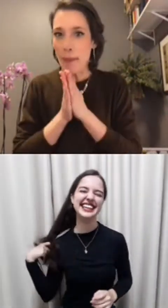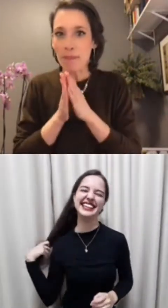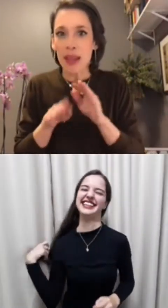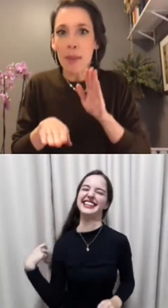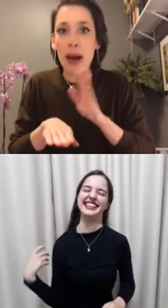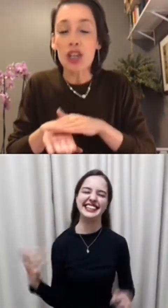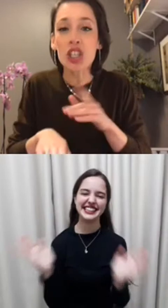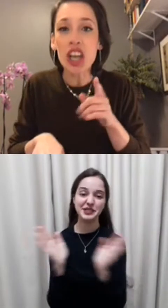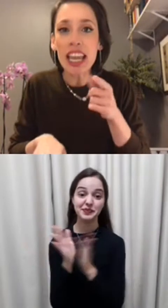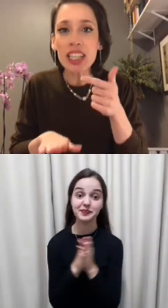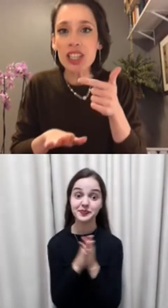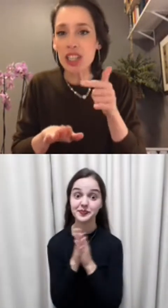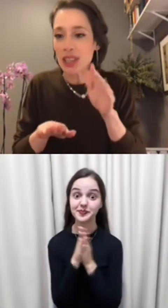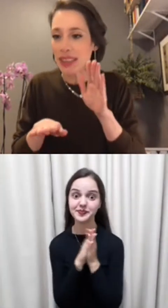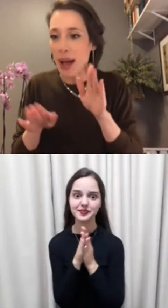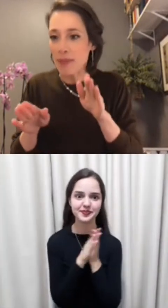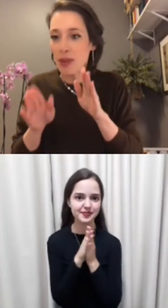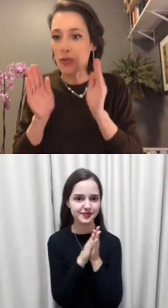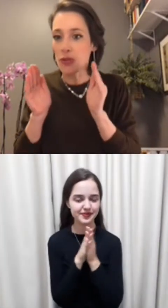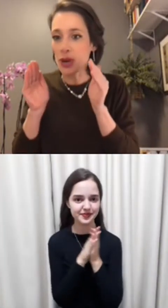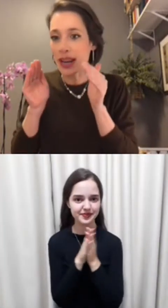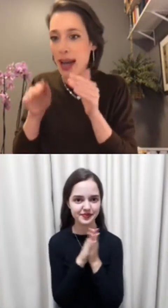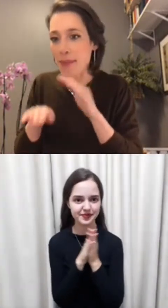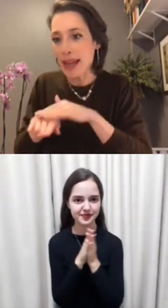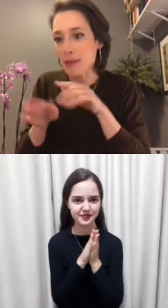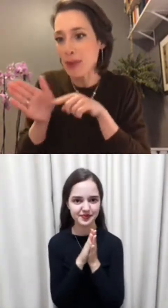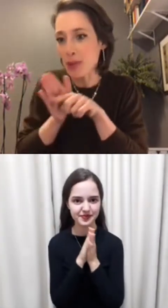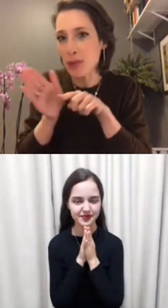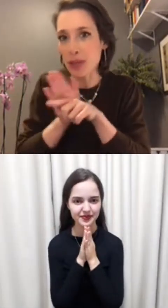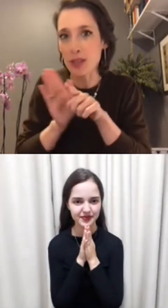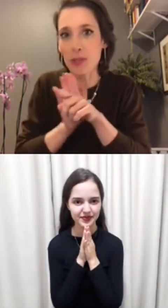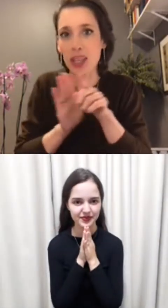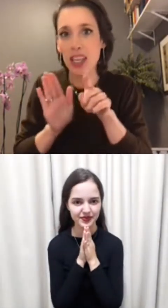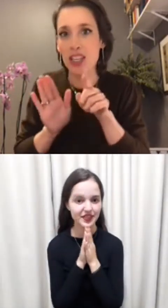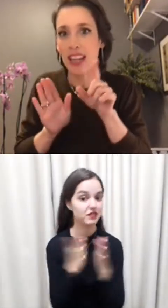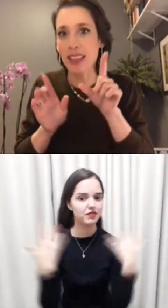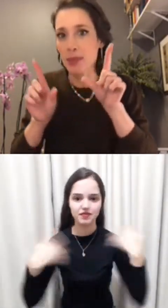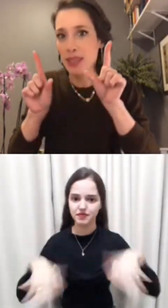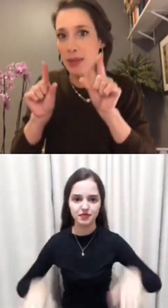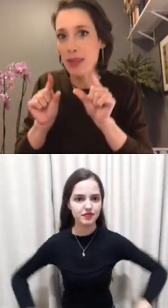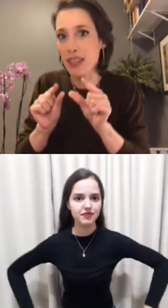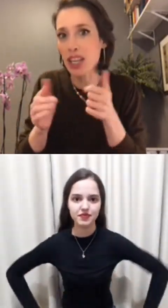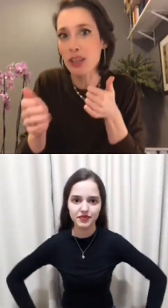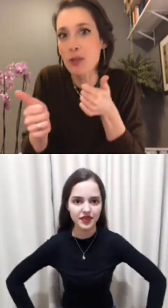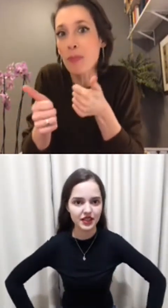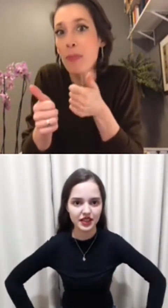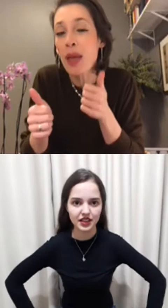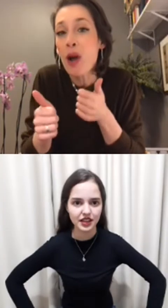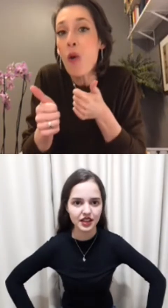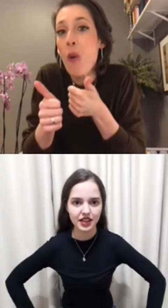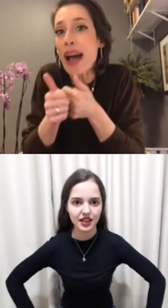Tá. Gente, tá. Eu vou focar mais perguntas, porque já estamos terminando, chegando